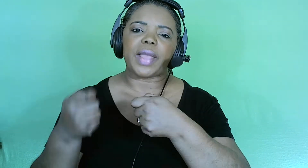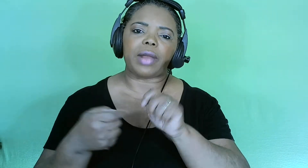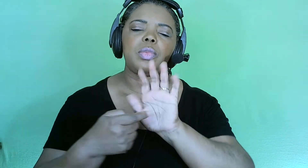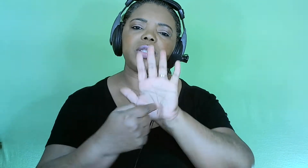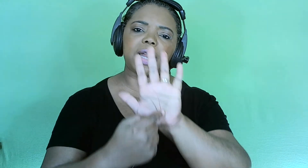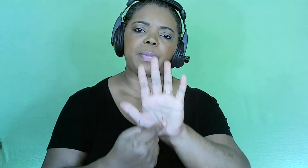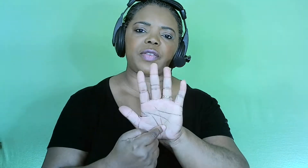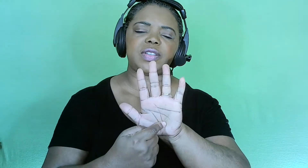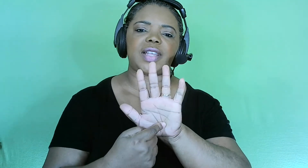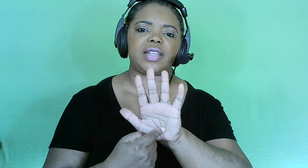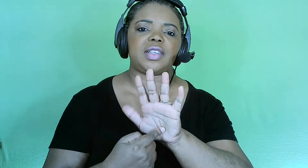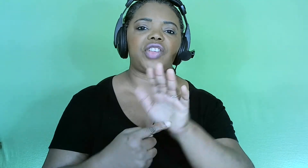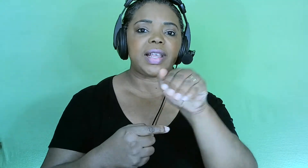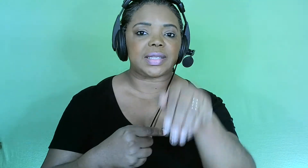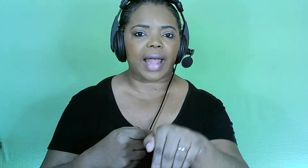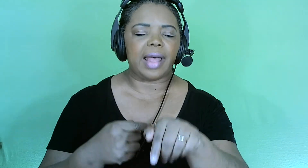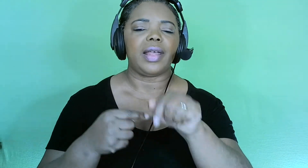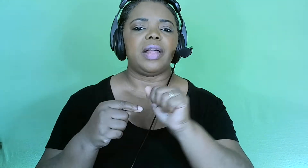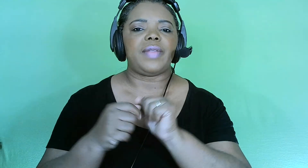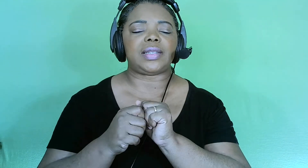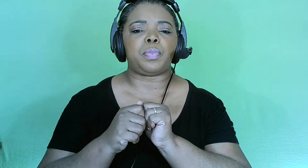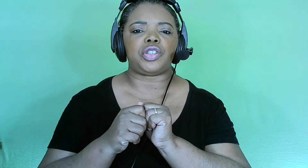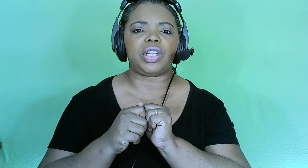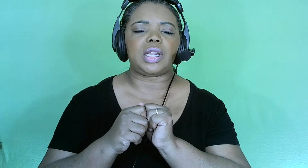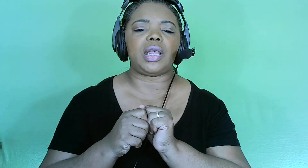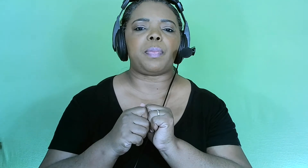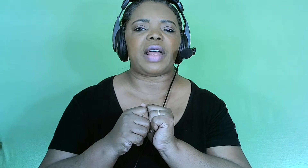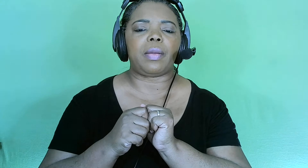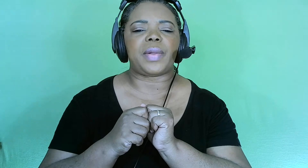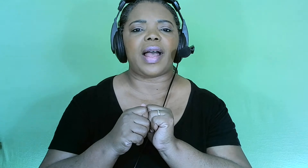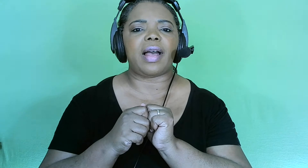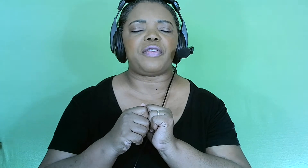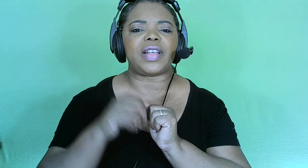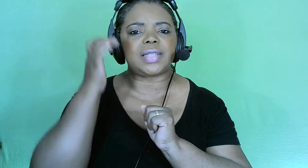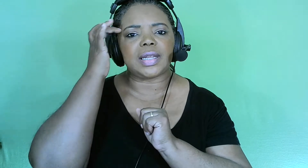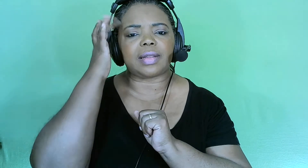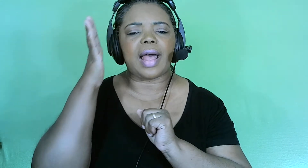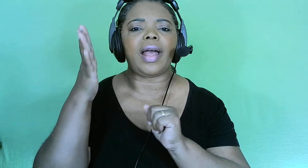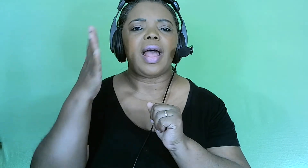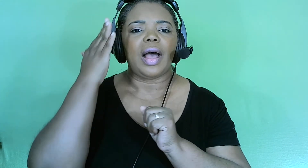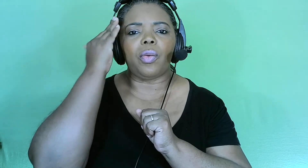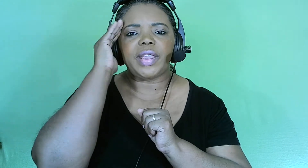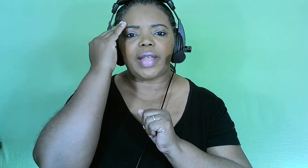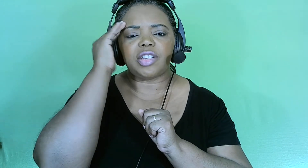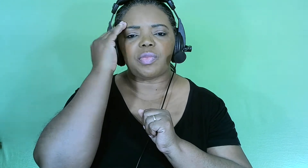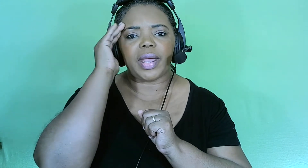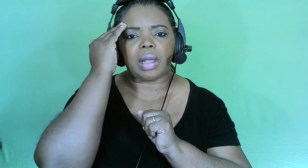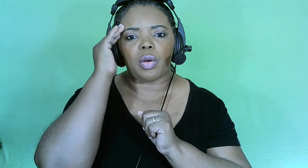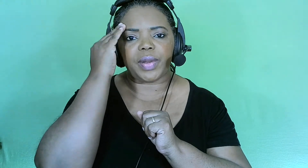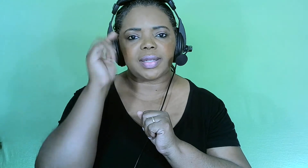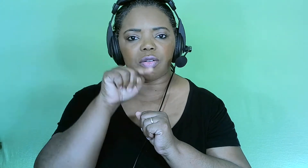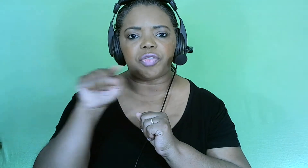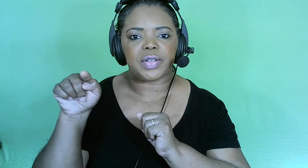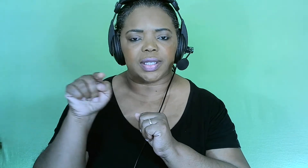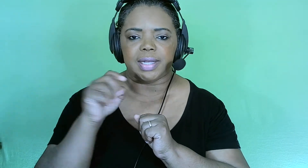quero mostrar para vocês que já está nessa apostilinha para facilitar o entendimento, a compreensão de vocês,